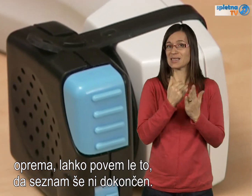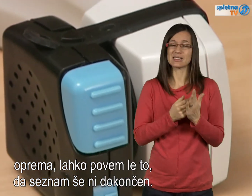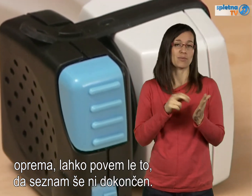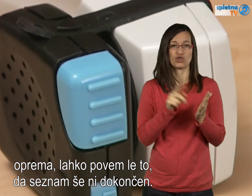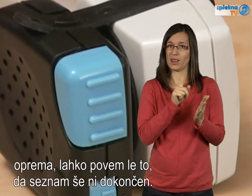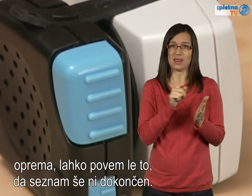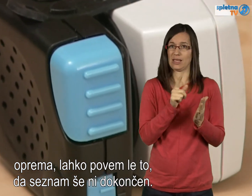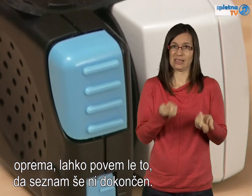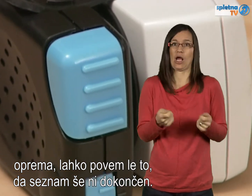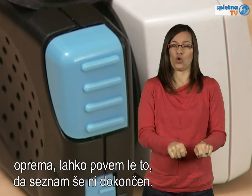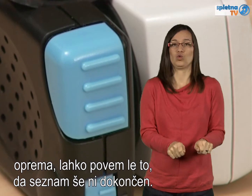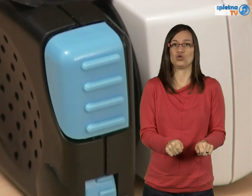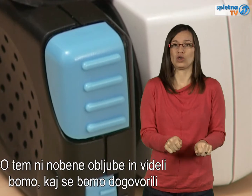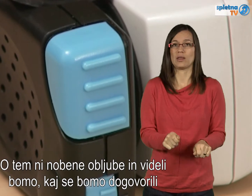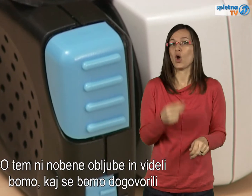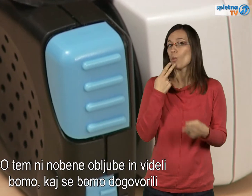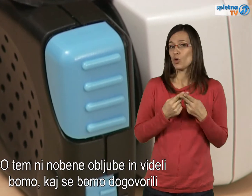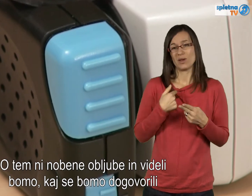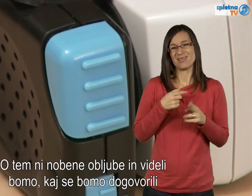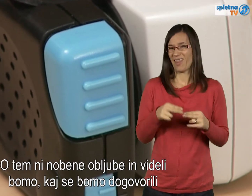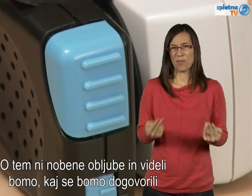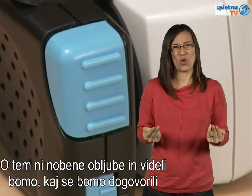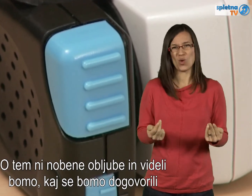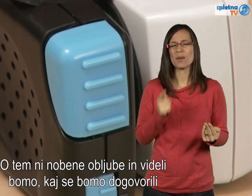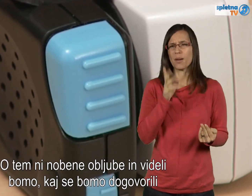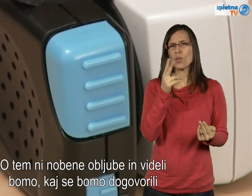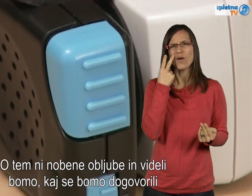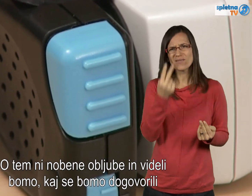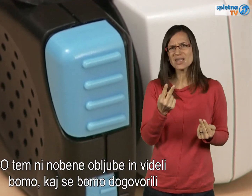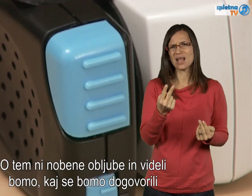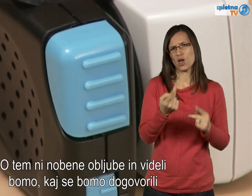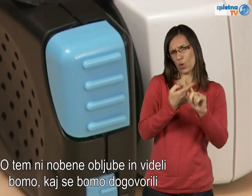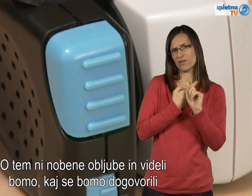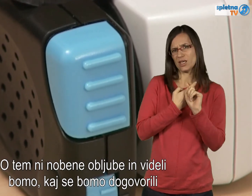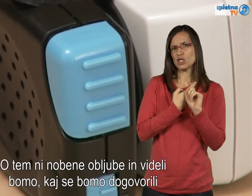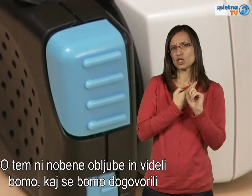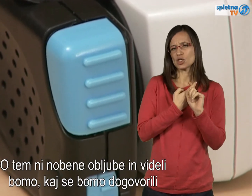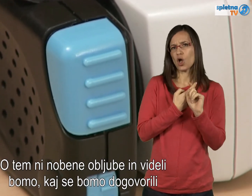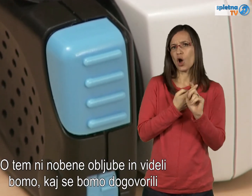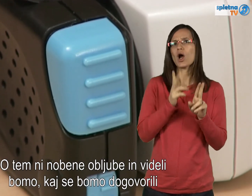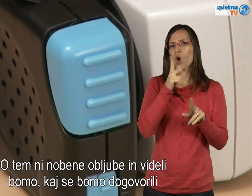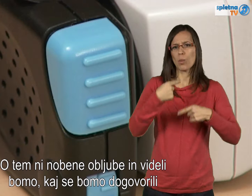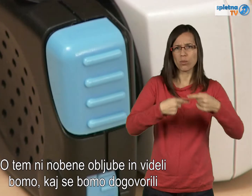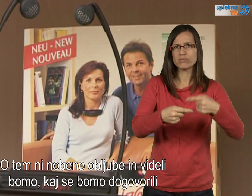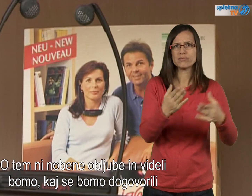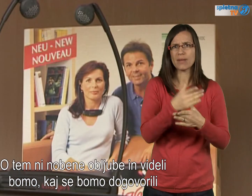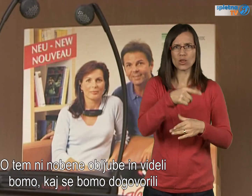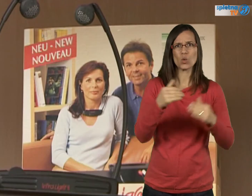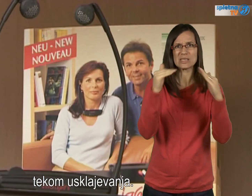še ni dokončen, da obljubiti ne morem, da bomo pa videli, kako bomo v teku tega usklajevanja, kaj